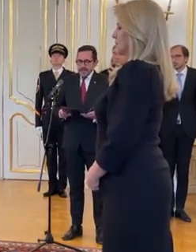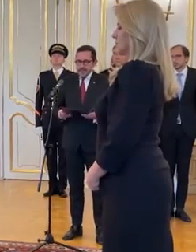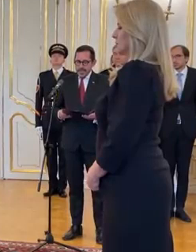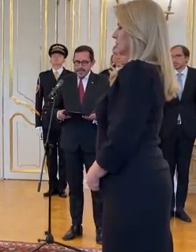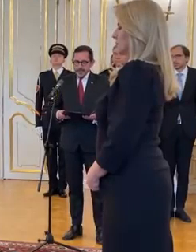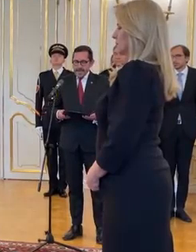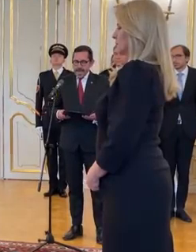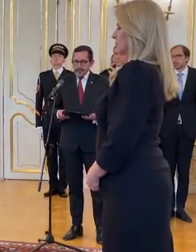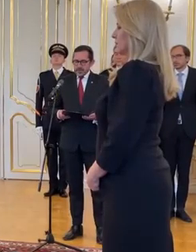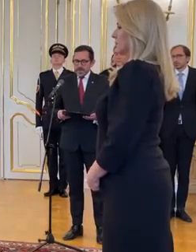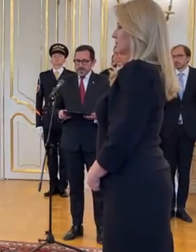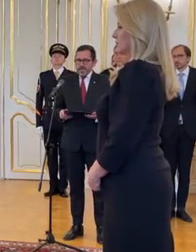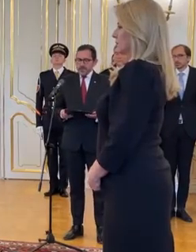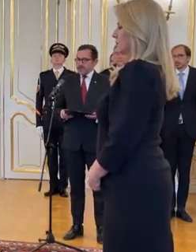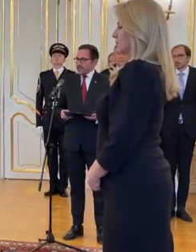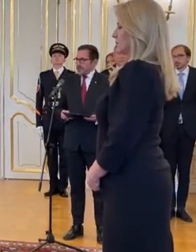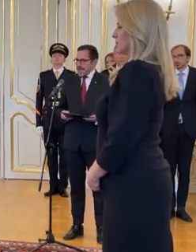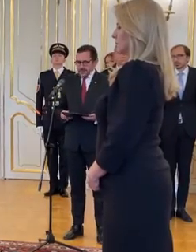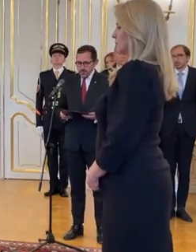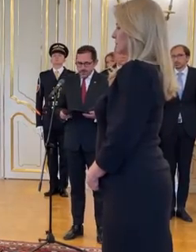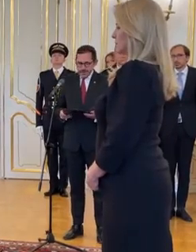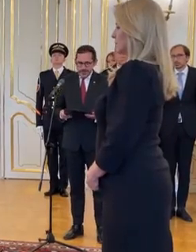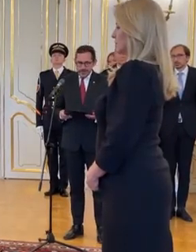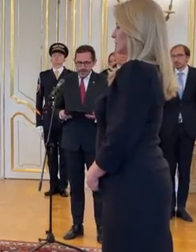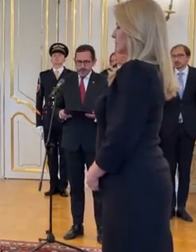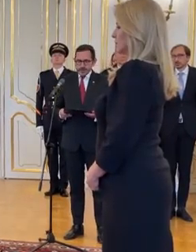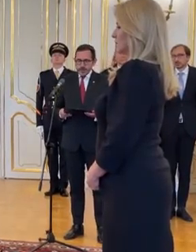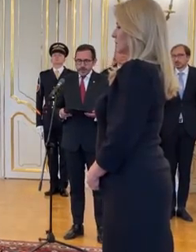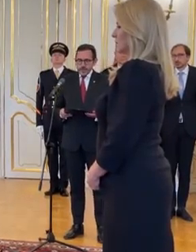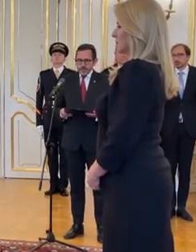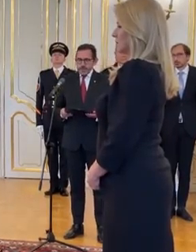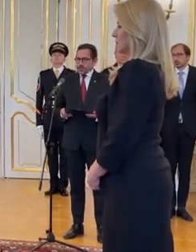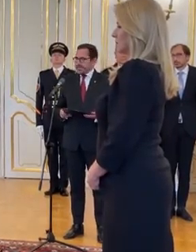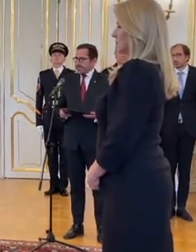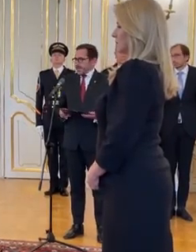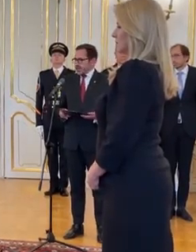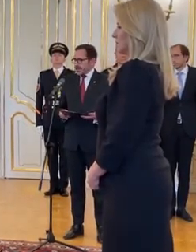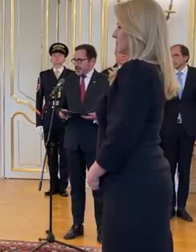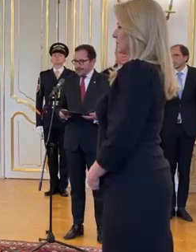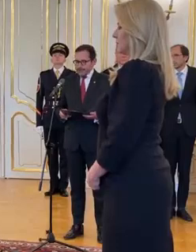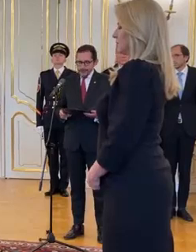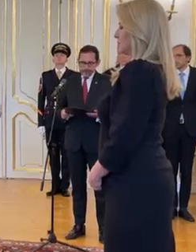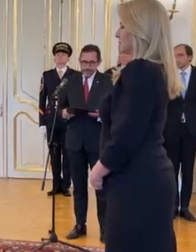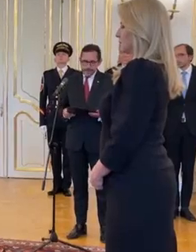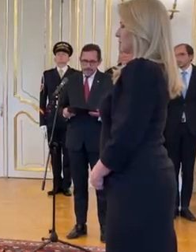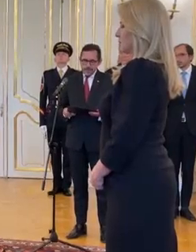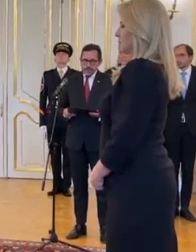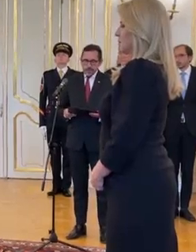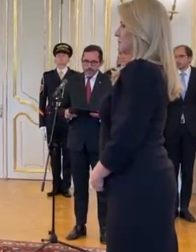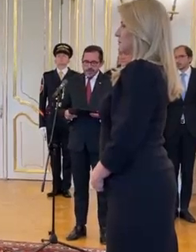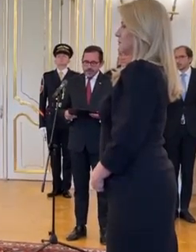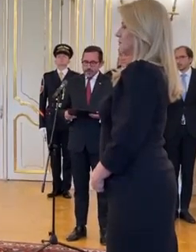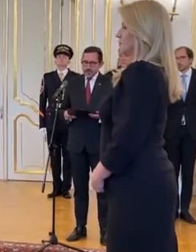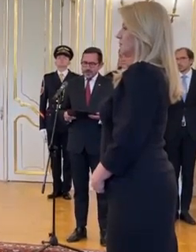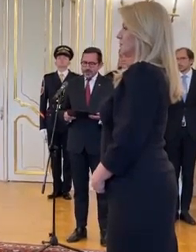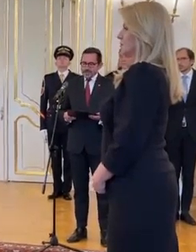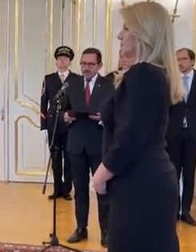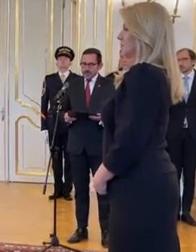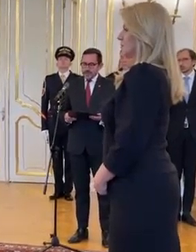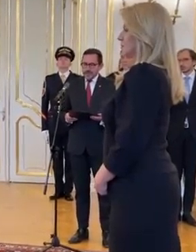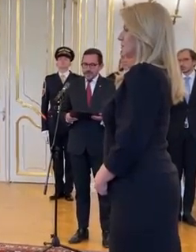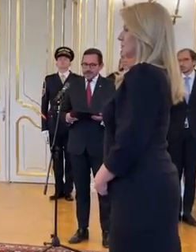Prosím pána Karla Hirmana, aby podľa článku 112 ústavy zložil sľub, ktorého text prečítam. Sľubujem na svoju